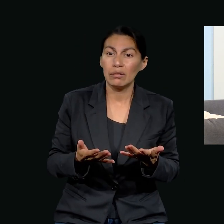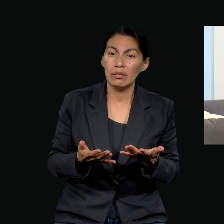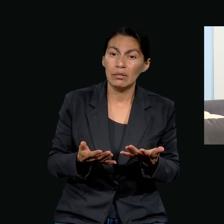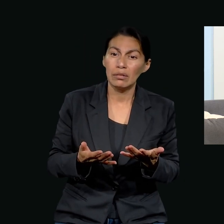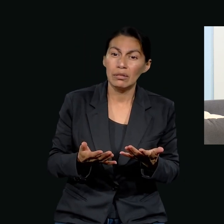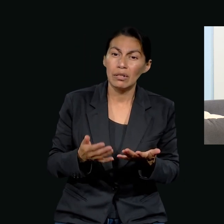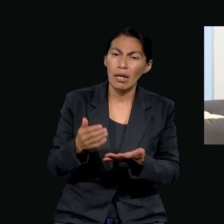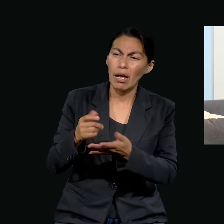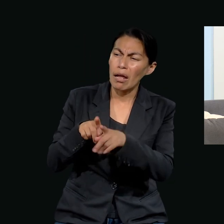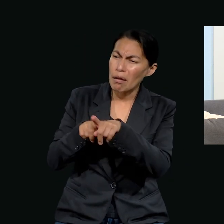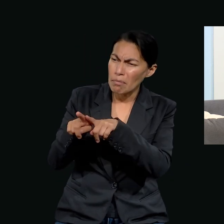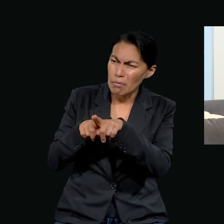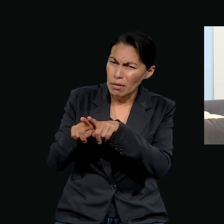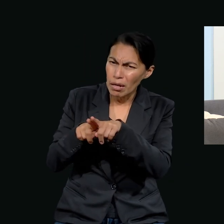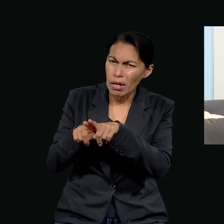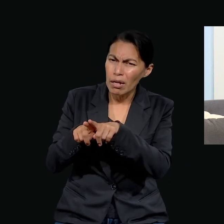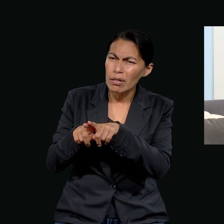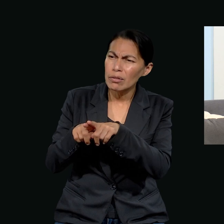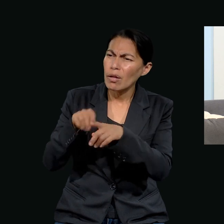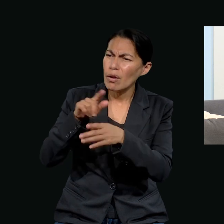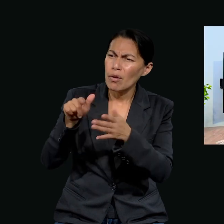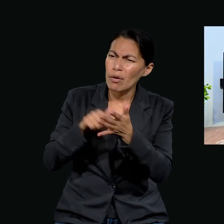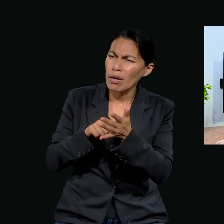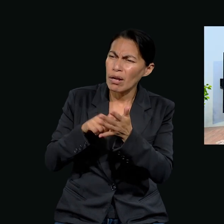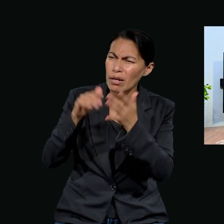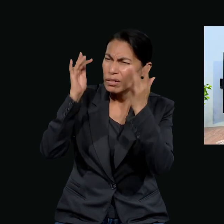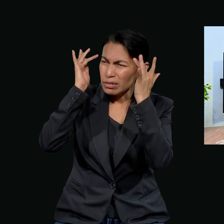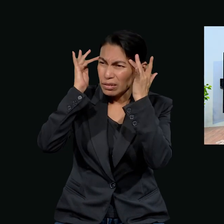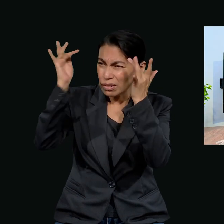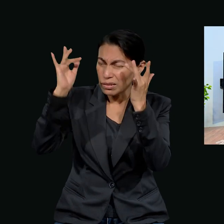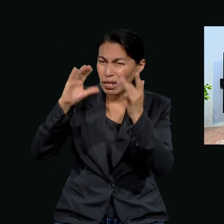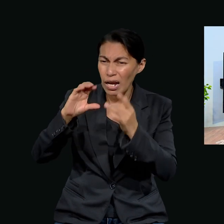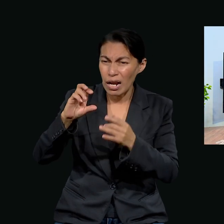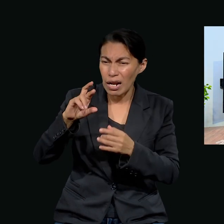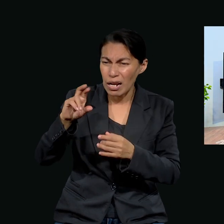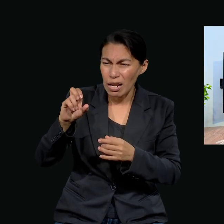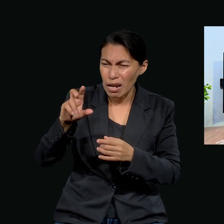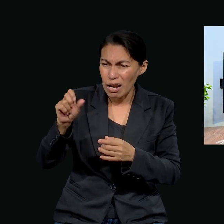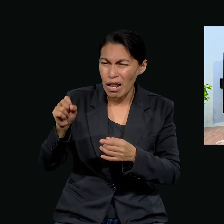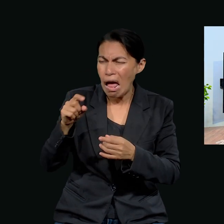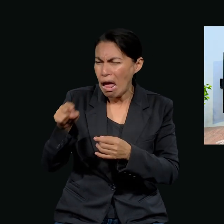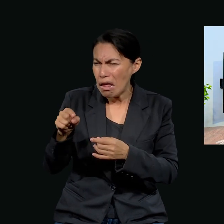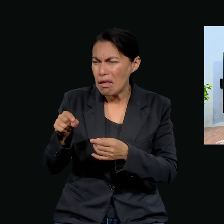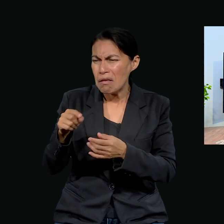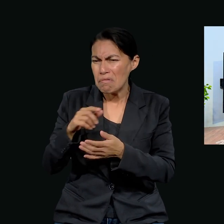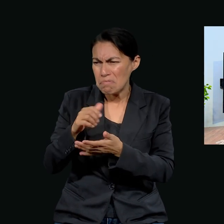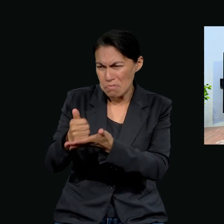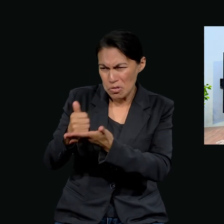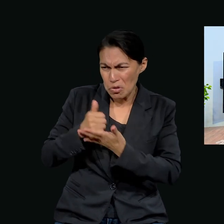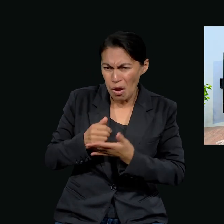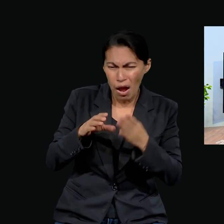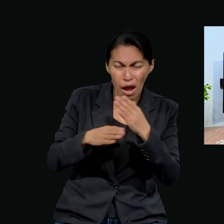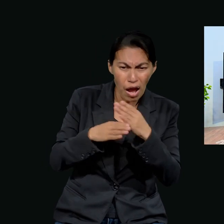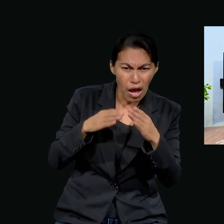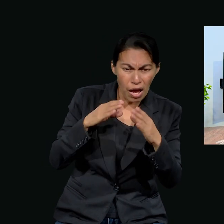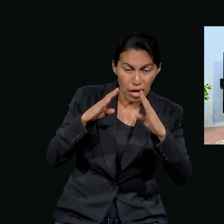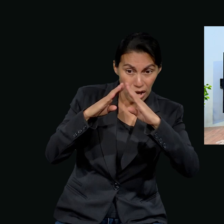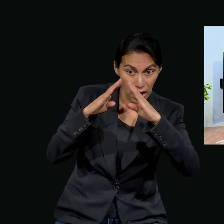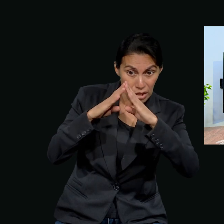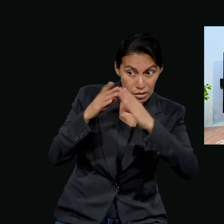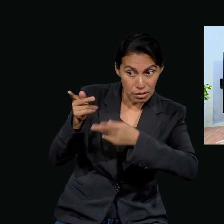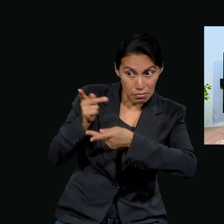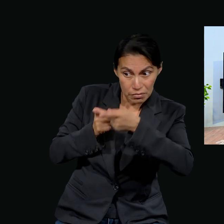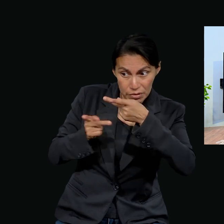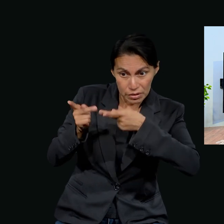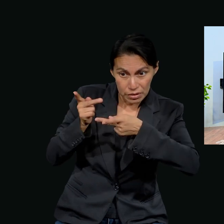un hermano allá de la iglesia de Santa Clara, que nos prestó su casa, el hermano Manolo Feliz, nos